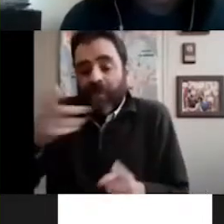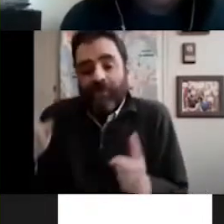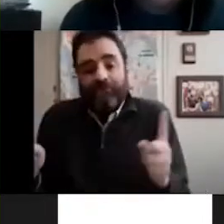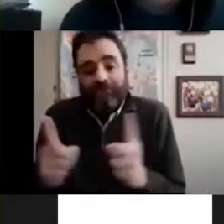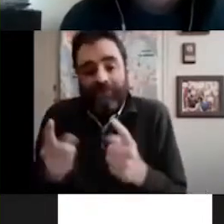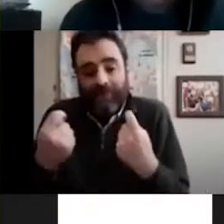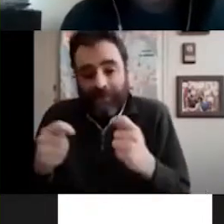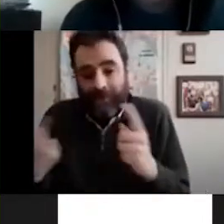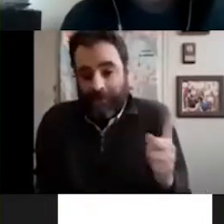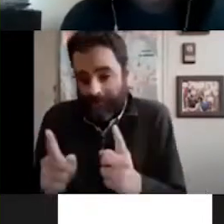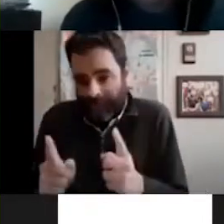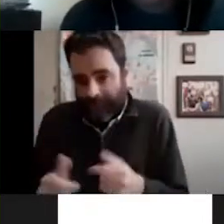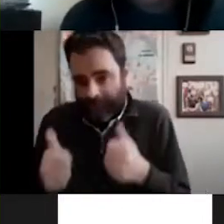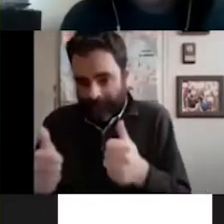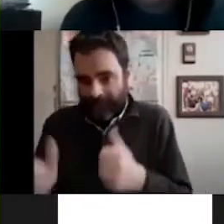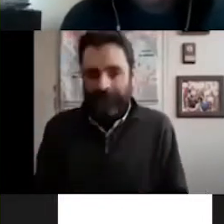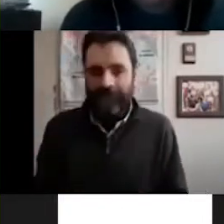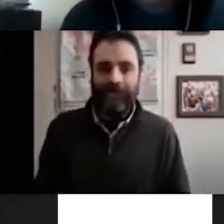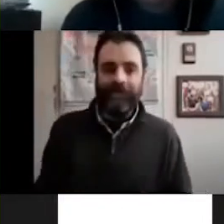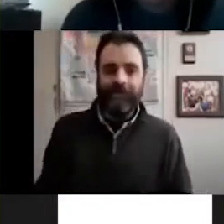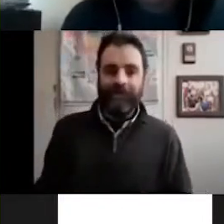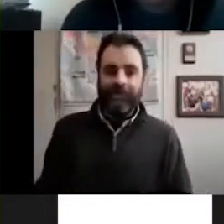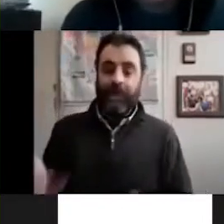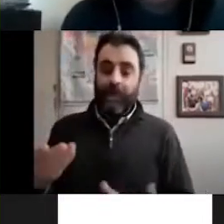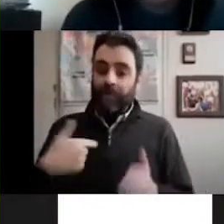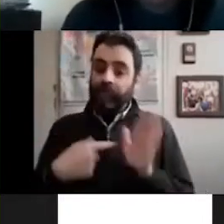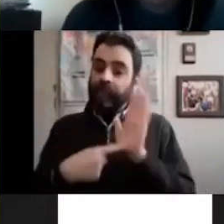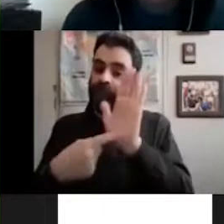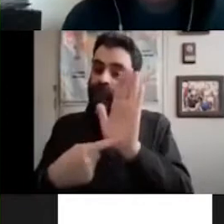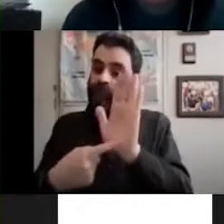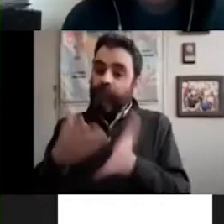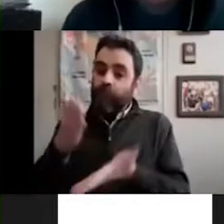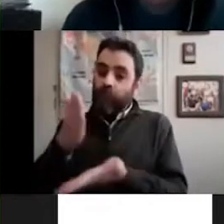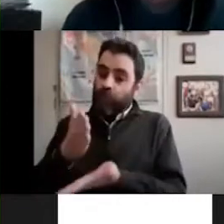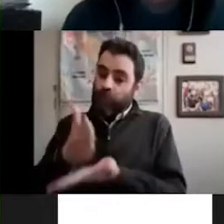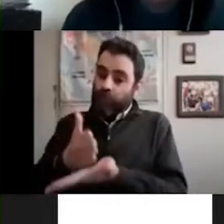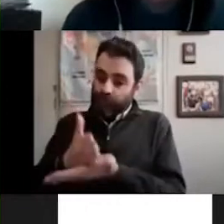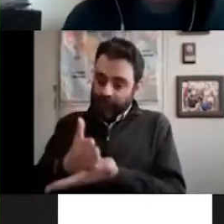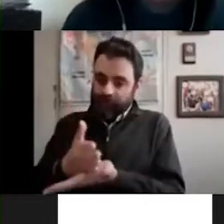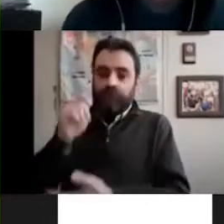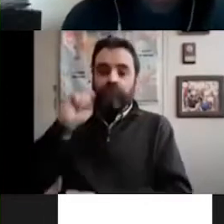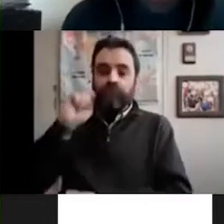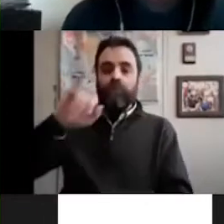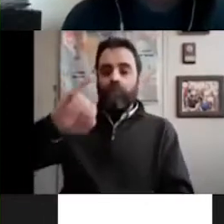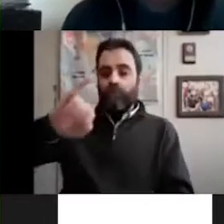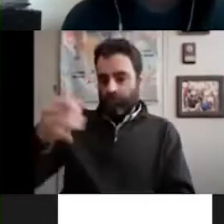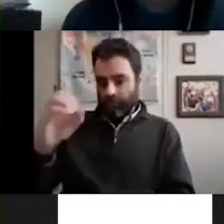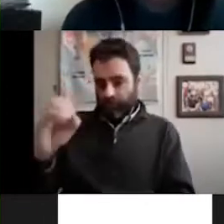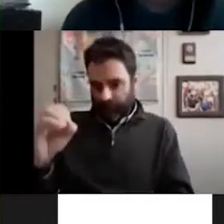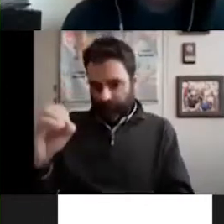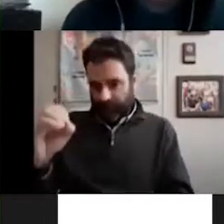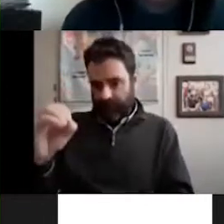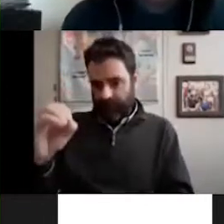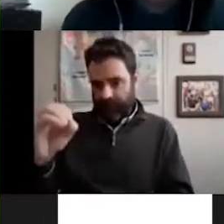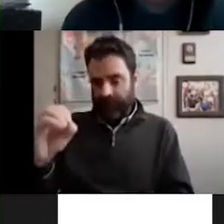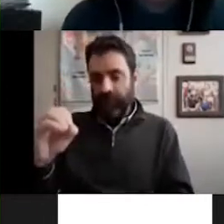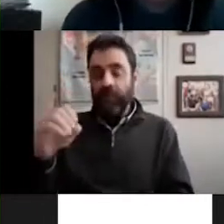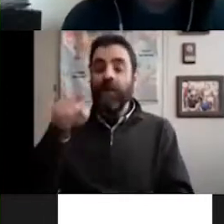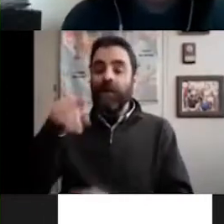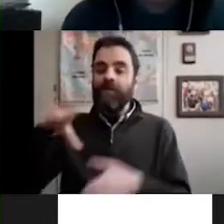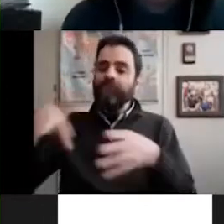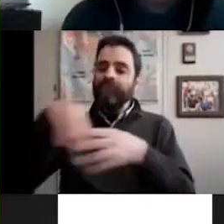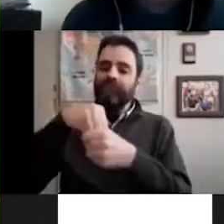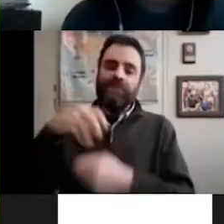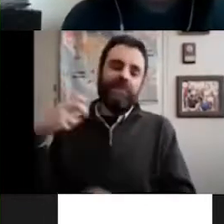si es que voy bien con el tiempo, si es que me empiezo a alargar. Voy a tratar de ser sintético. Ahora voy a comenzar presentando la escuela,